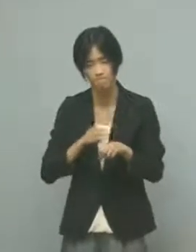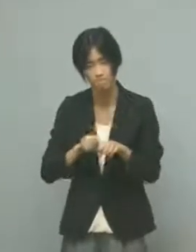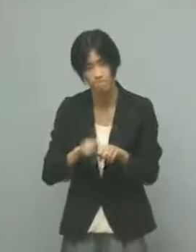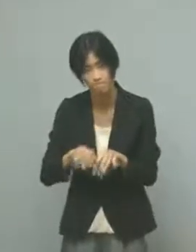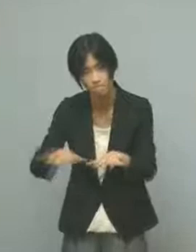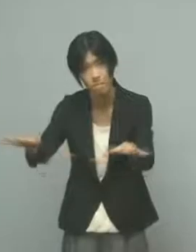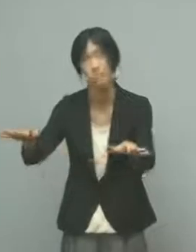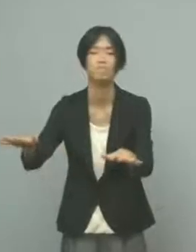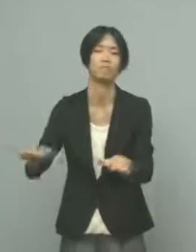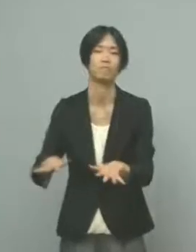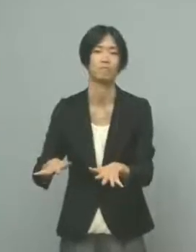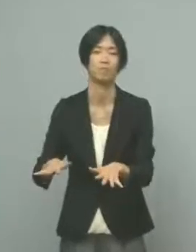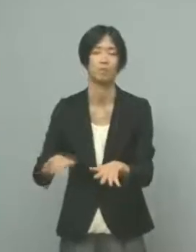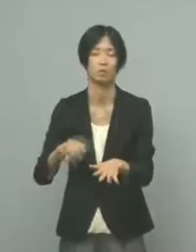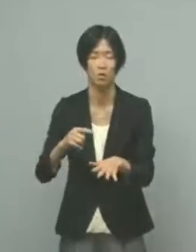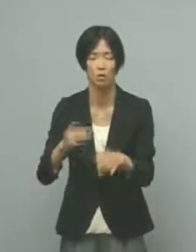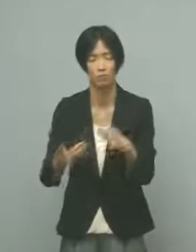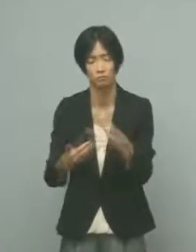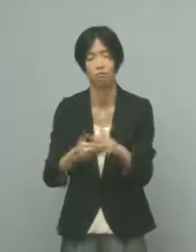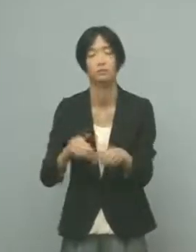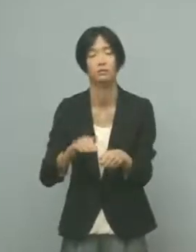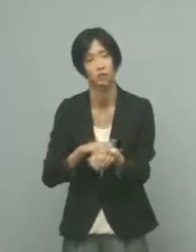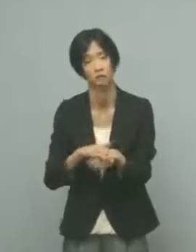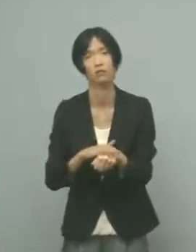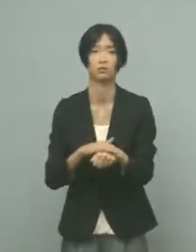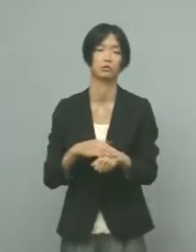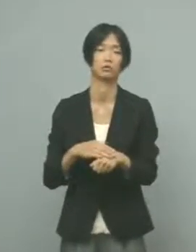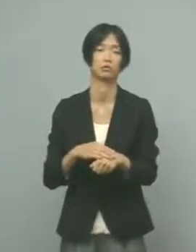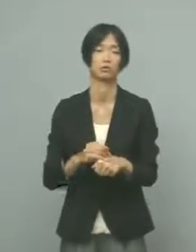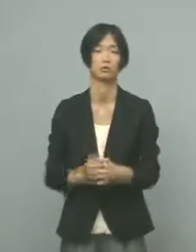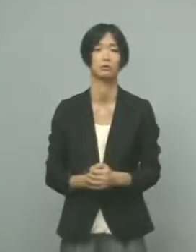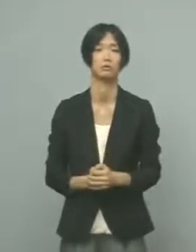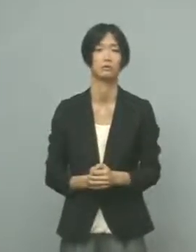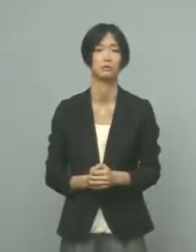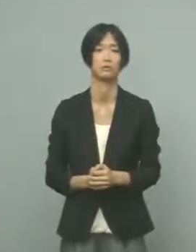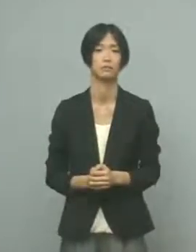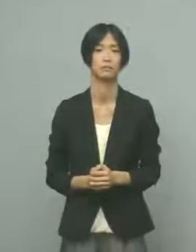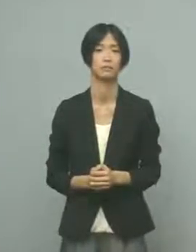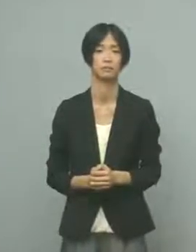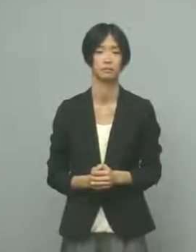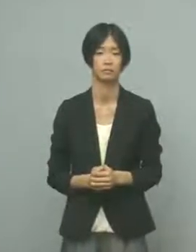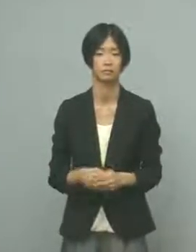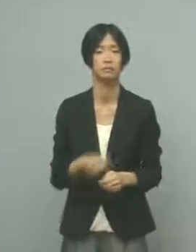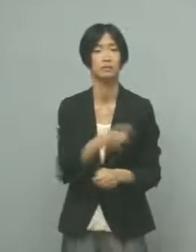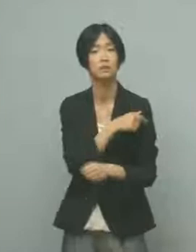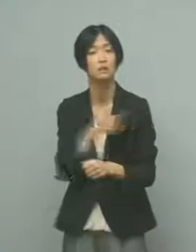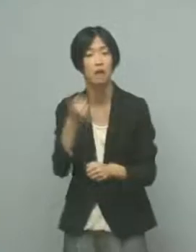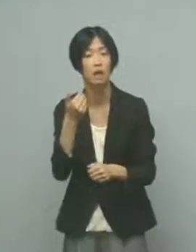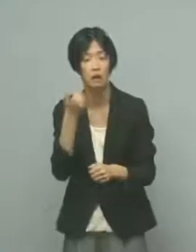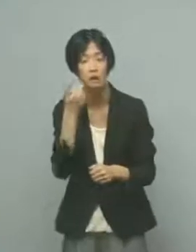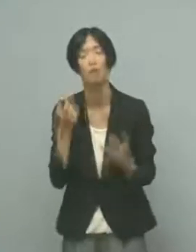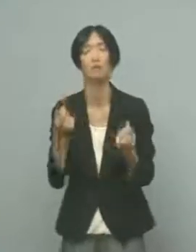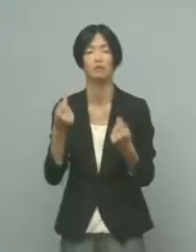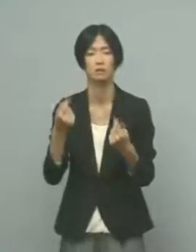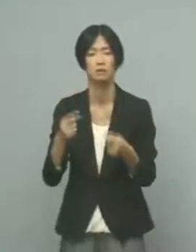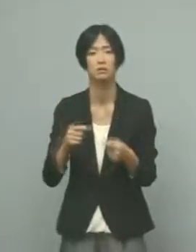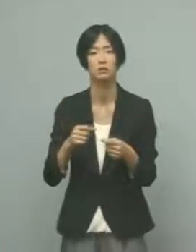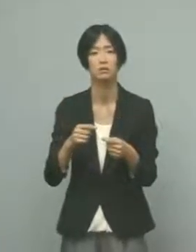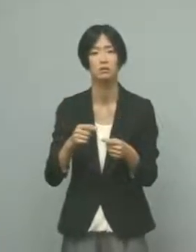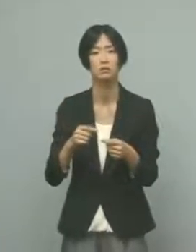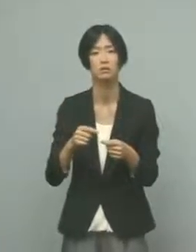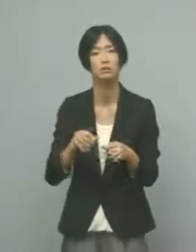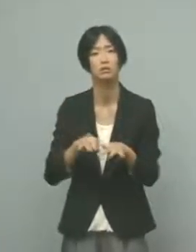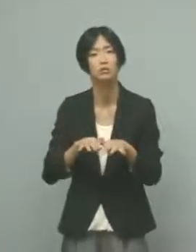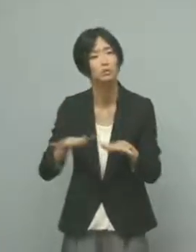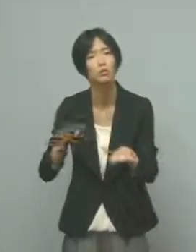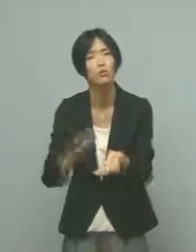のことがやっぱり最も重要なのかなと思っております。 どういった方法でそれを連携して伝えていくという形